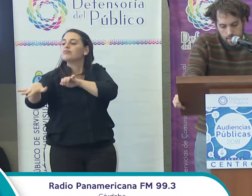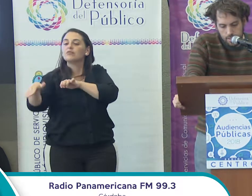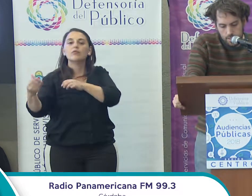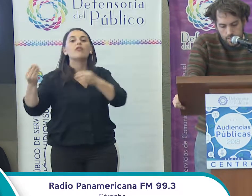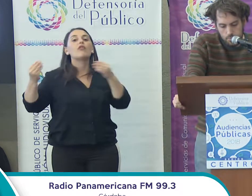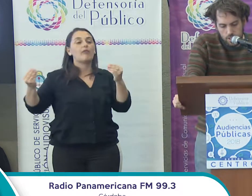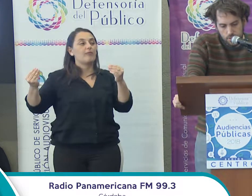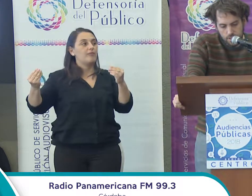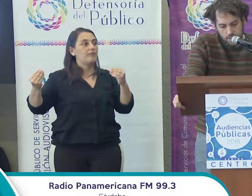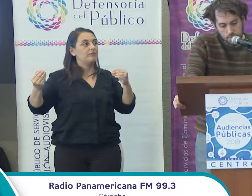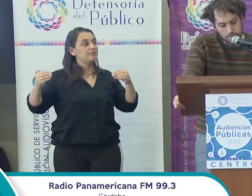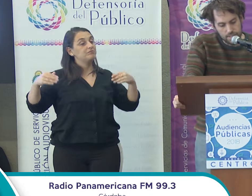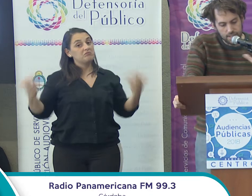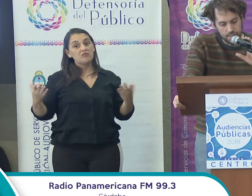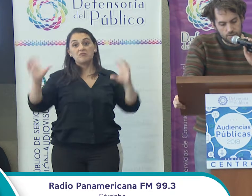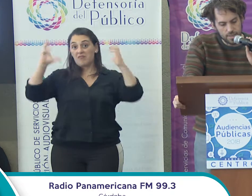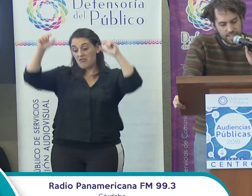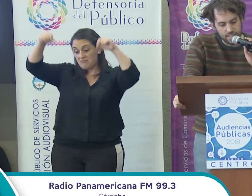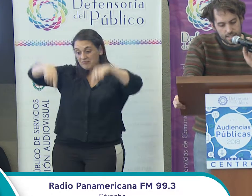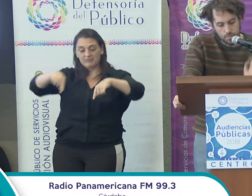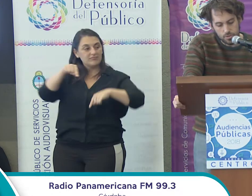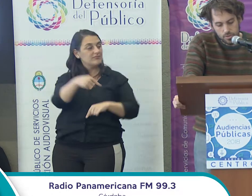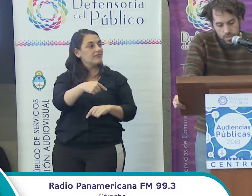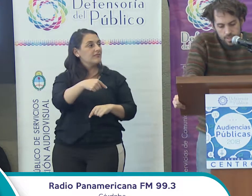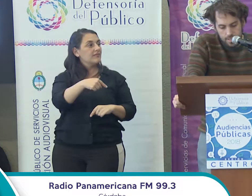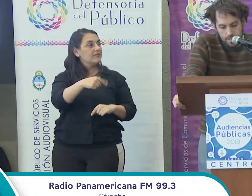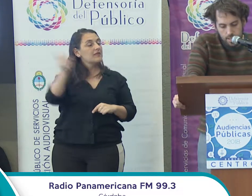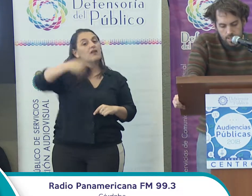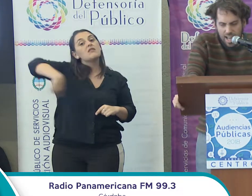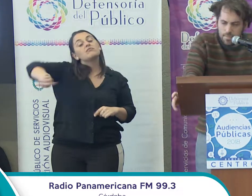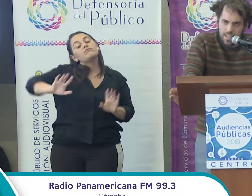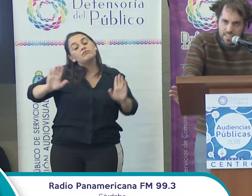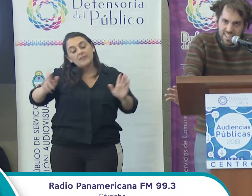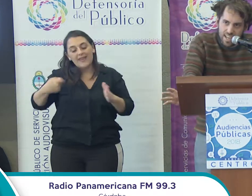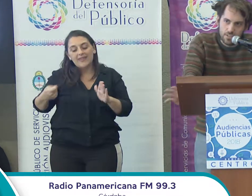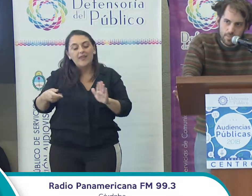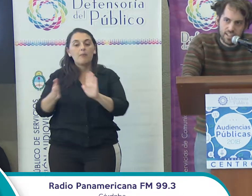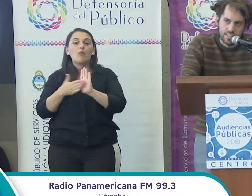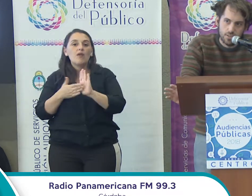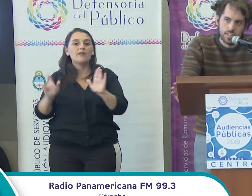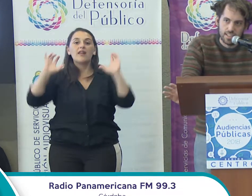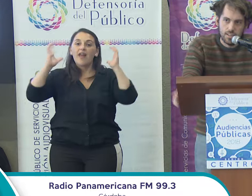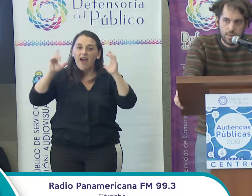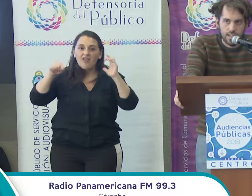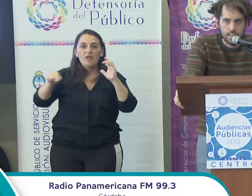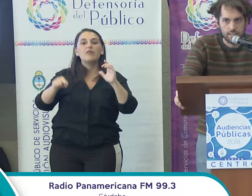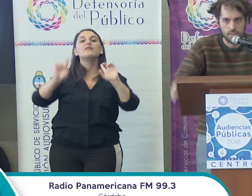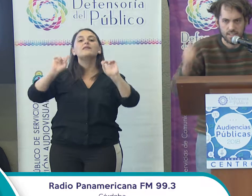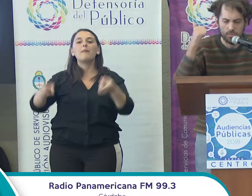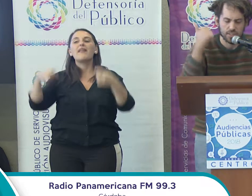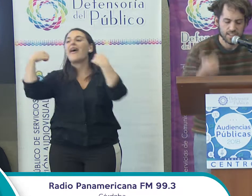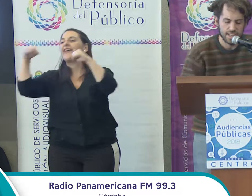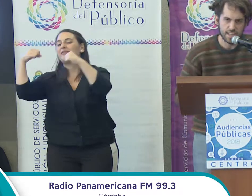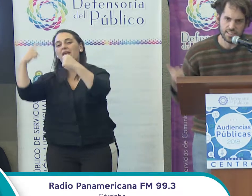y por eso desde el radio panamericana de alguna manera tratamos este además de hacer radio también realizando otras actividades paralelas